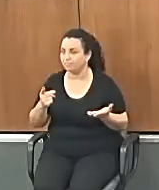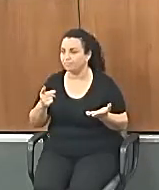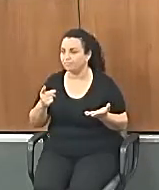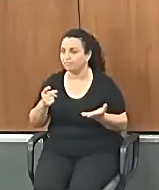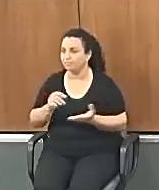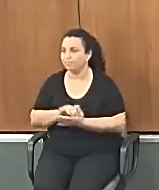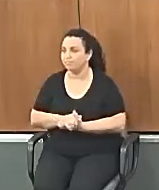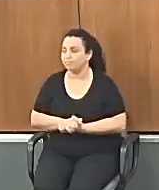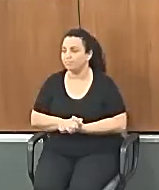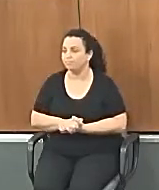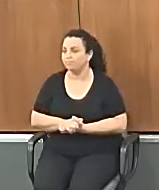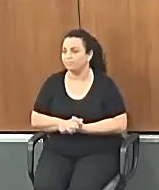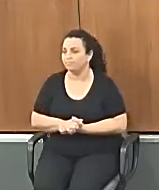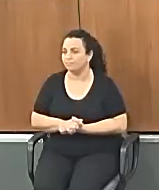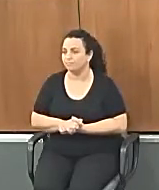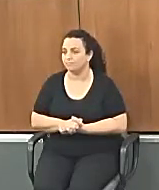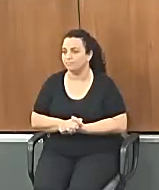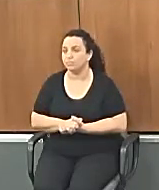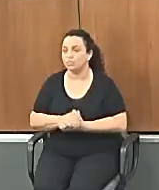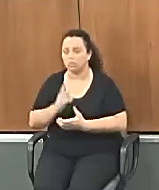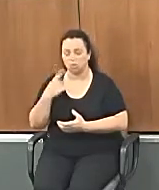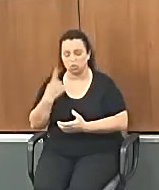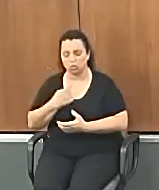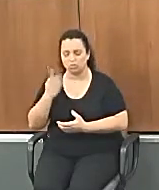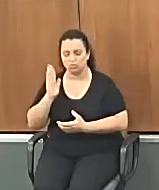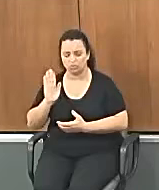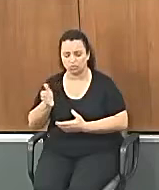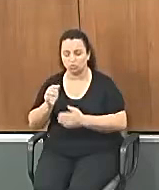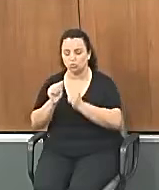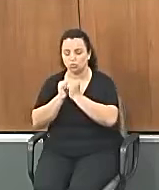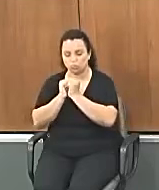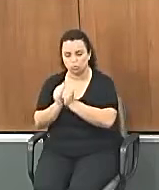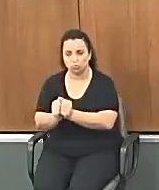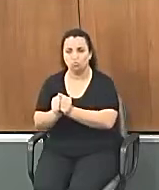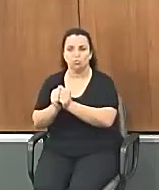temos uma uma caminhada e